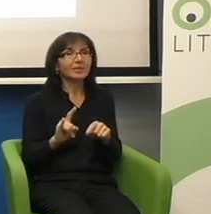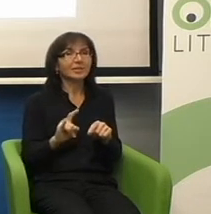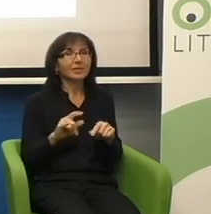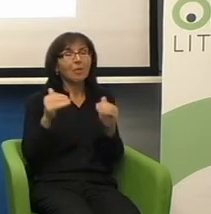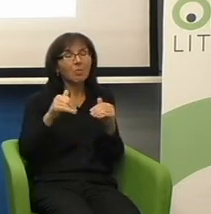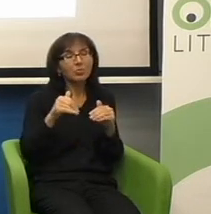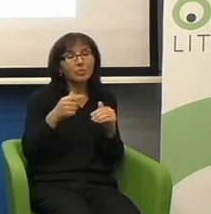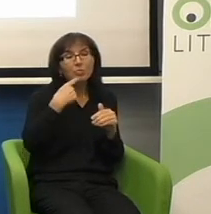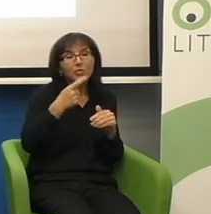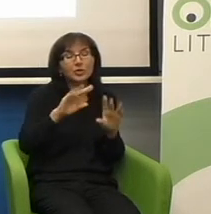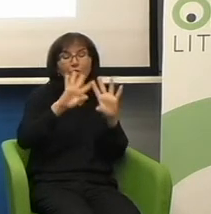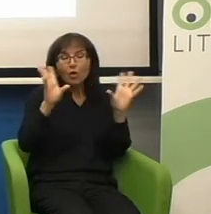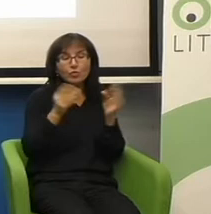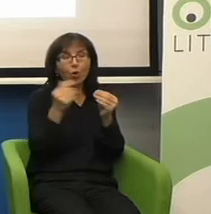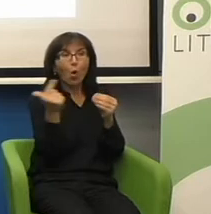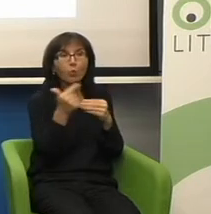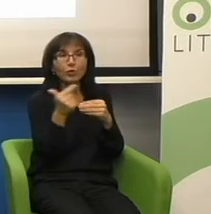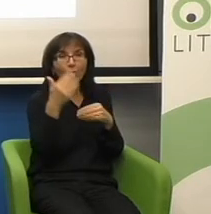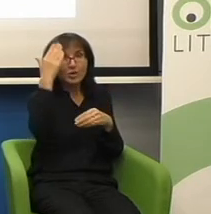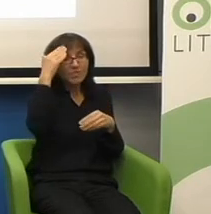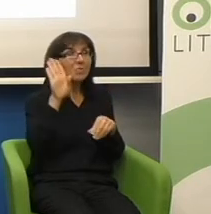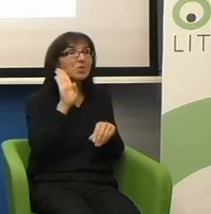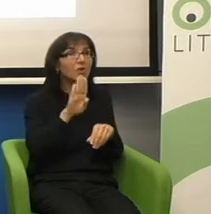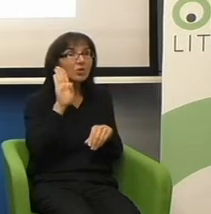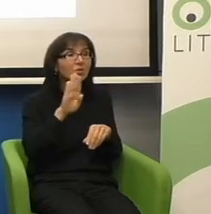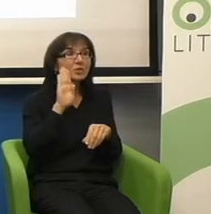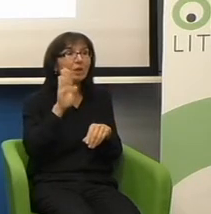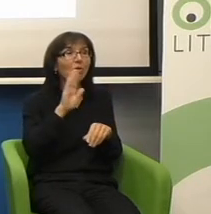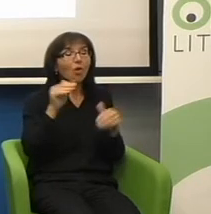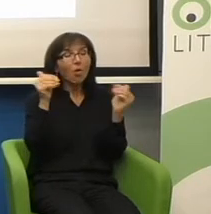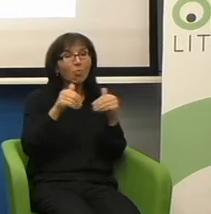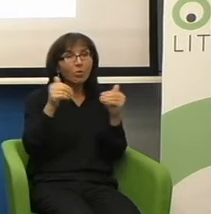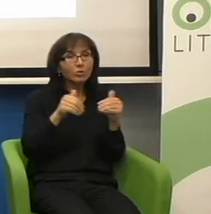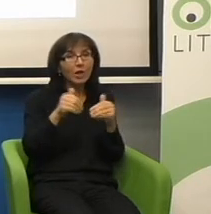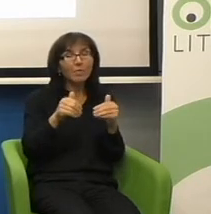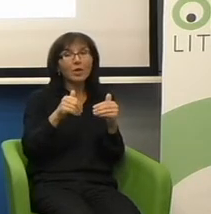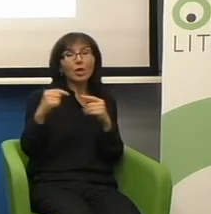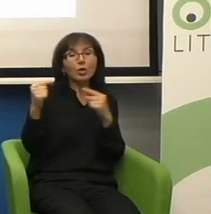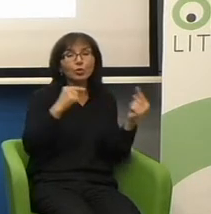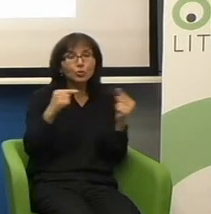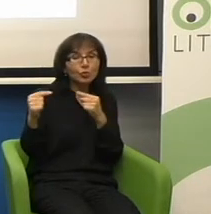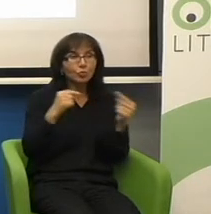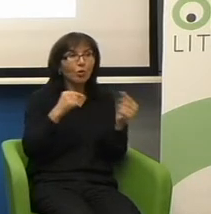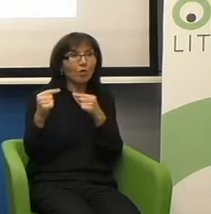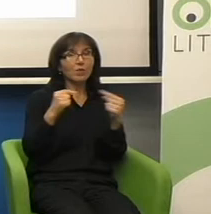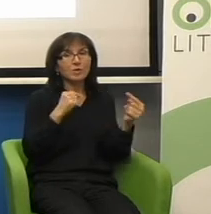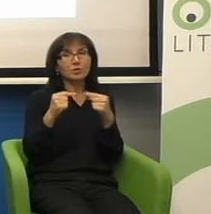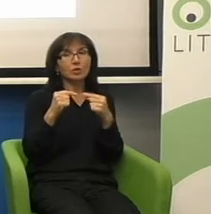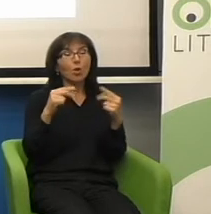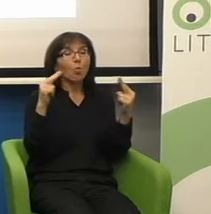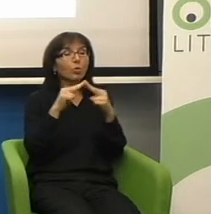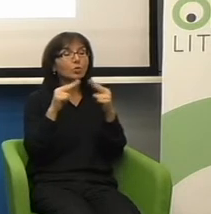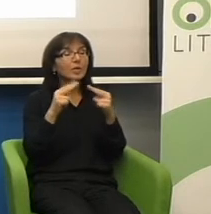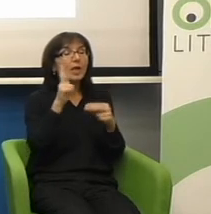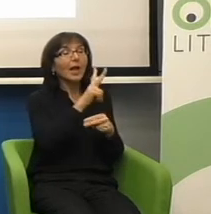oboje wiemy to samo. Czyli to jest mało efektywne, ale dało nam taką możliwość konfrontowania się, nie? I dyskusji na każdy